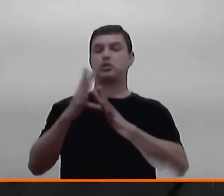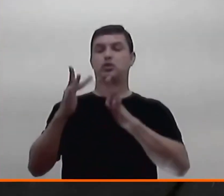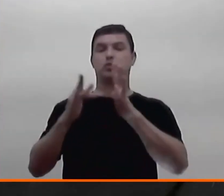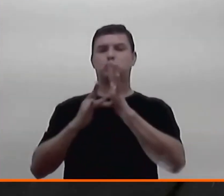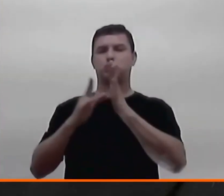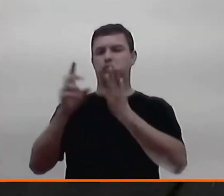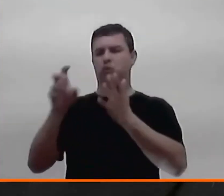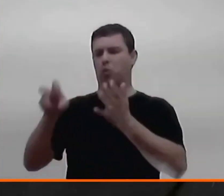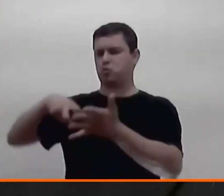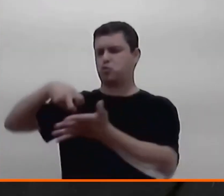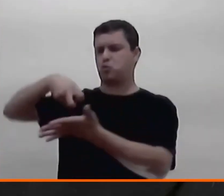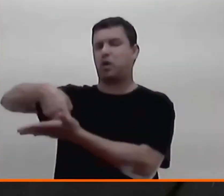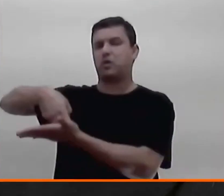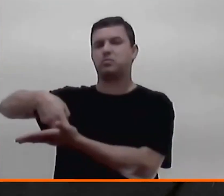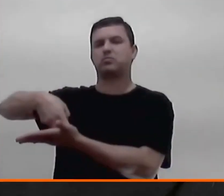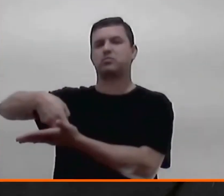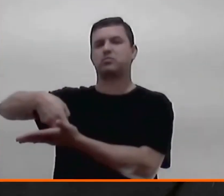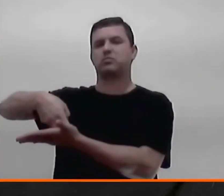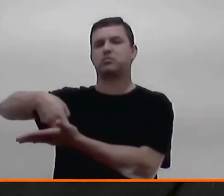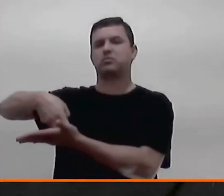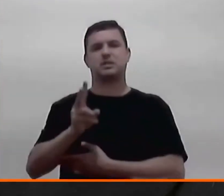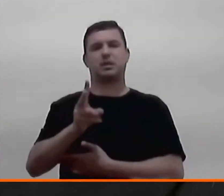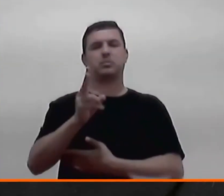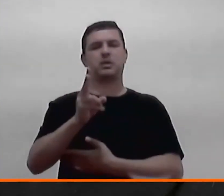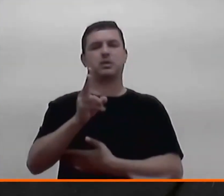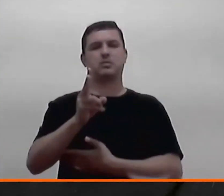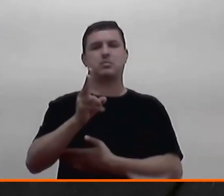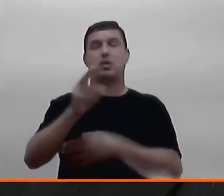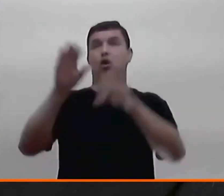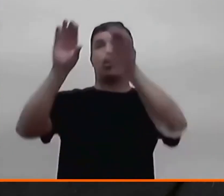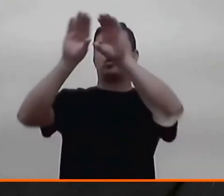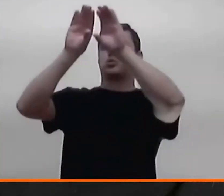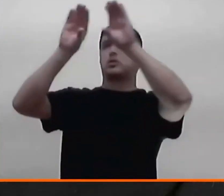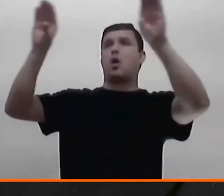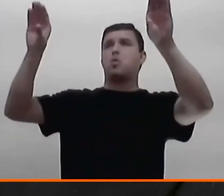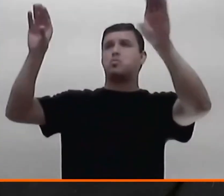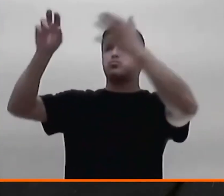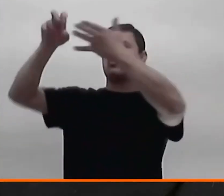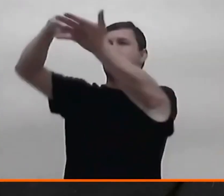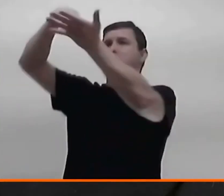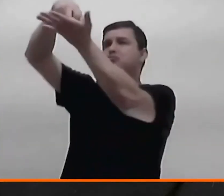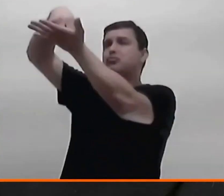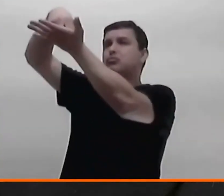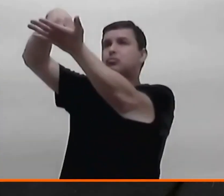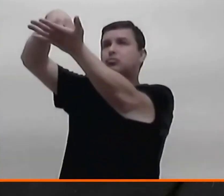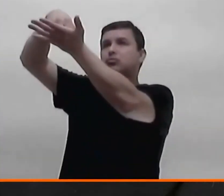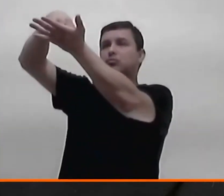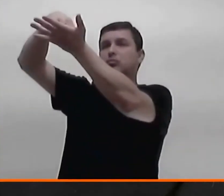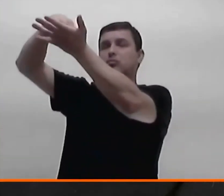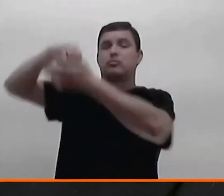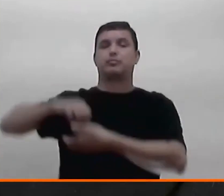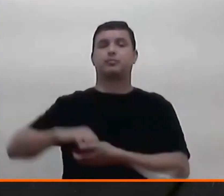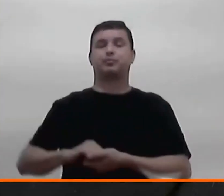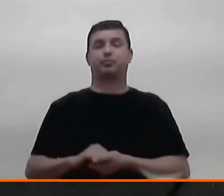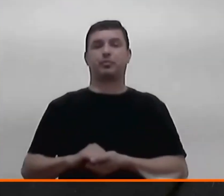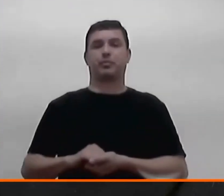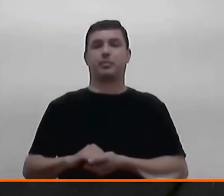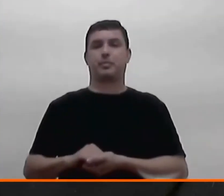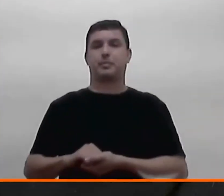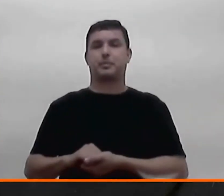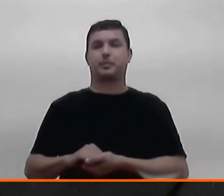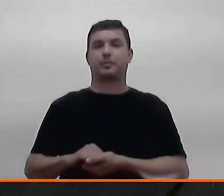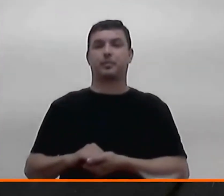todo o joelho, nos céus, acabei de falar, nos céus e a região celestial, onde habitam